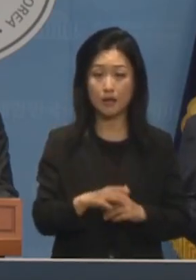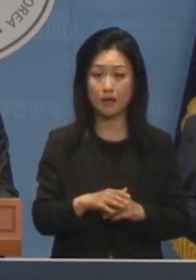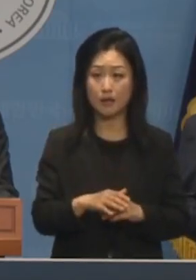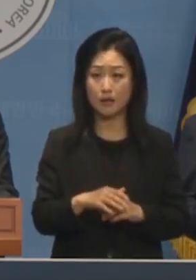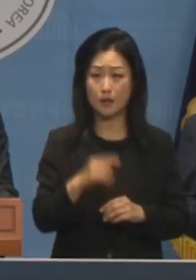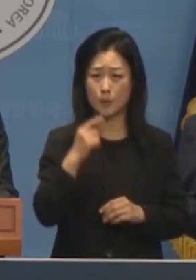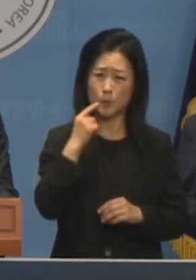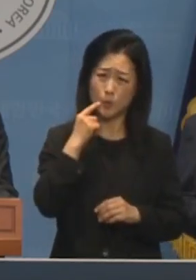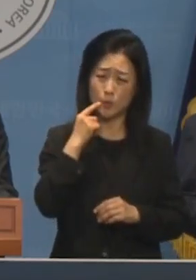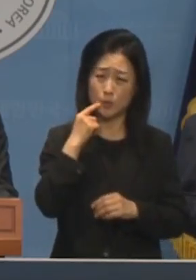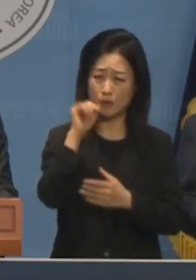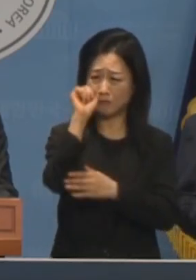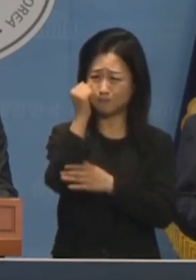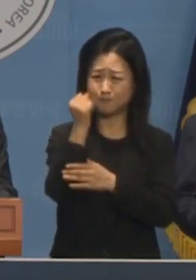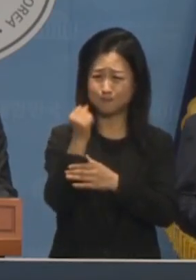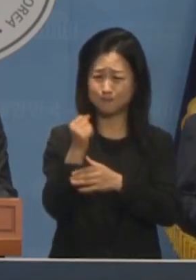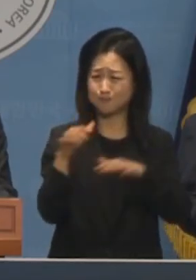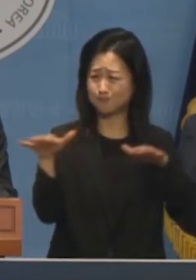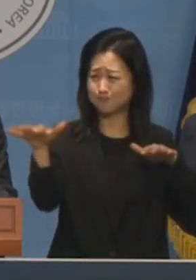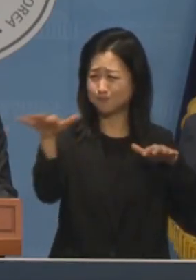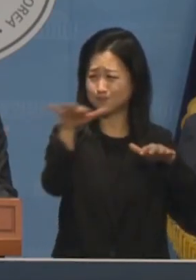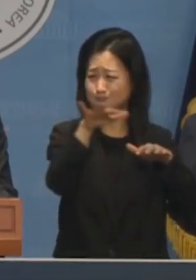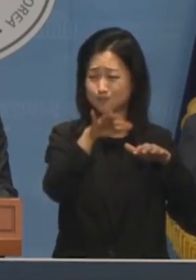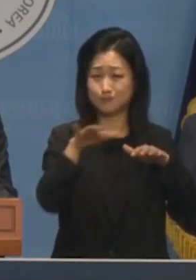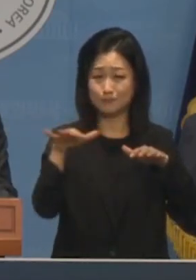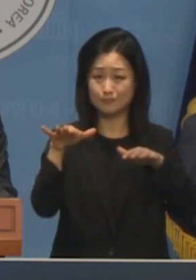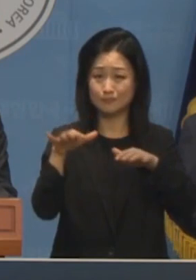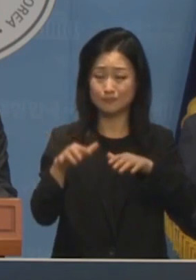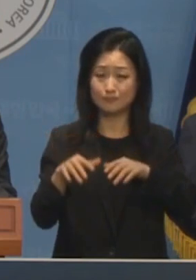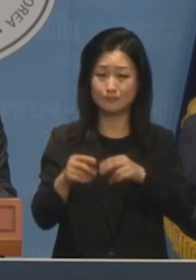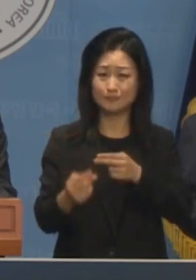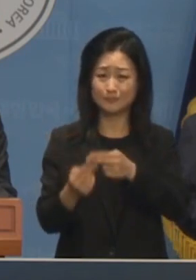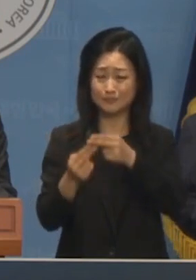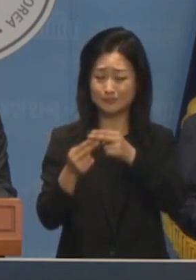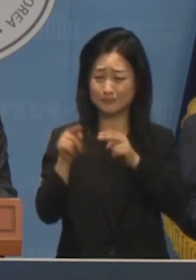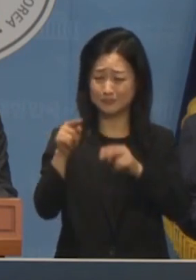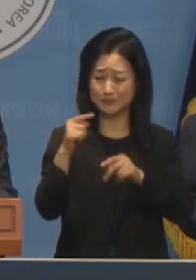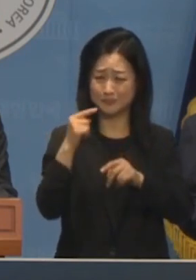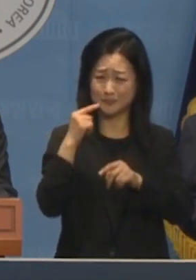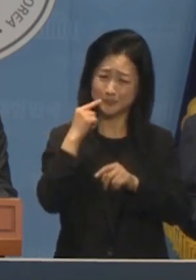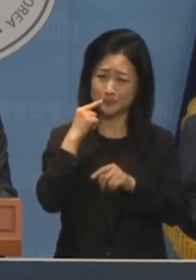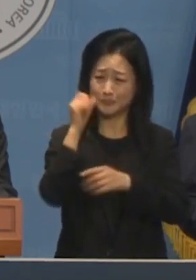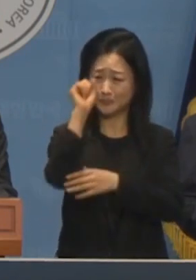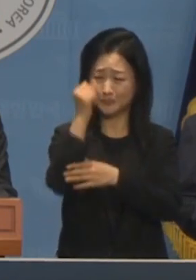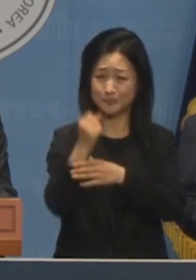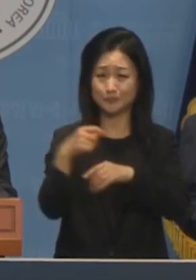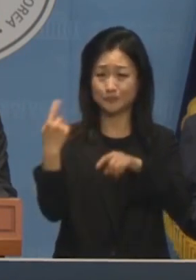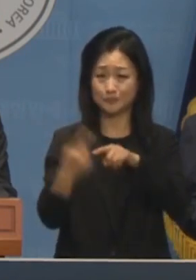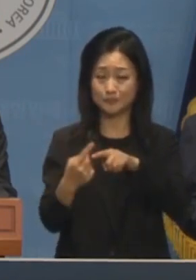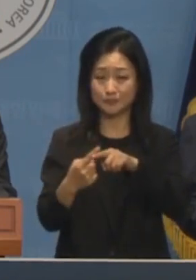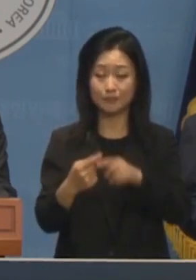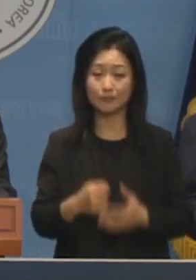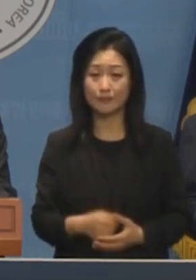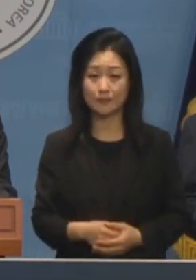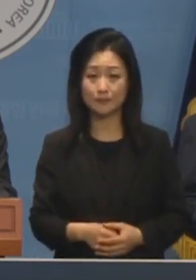청산가리의 6,200배에 달하는 독성 물질인 마이크로시스틴에 오염된